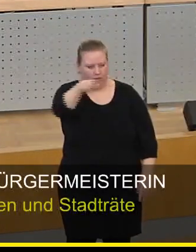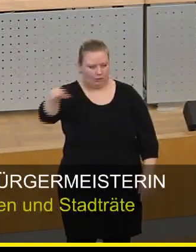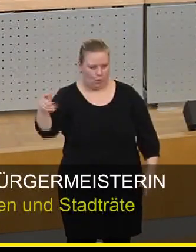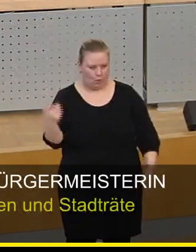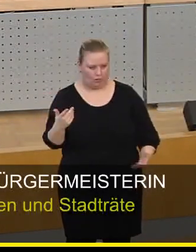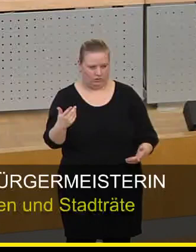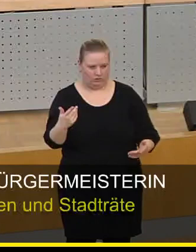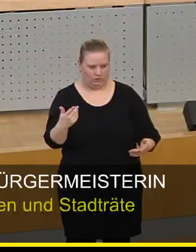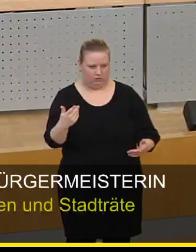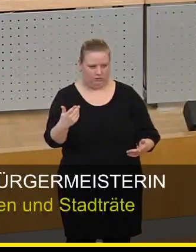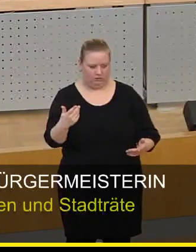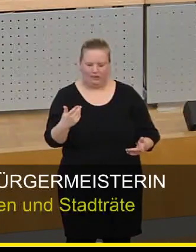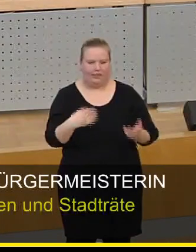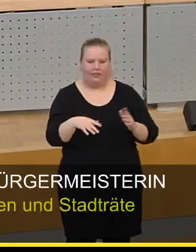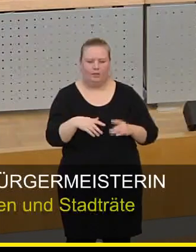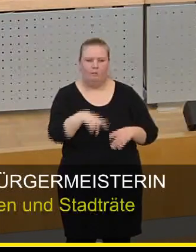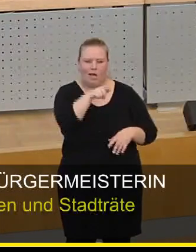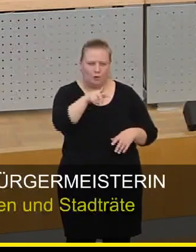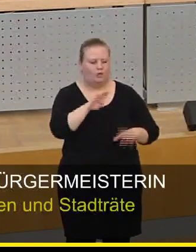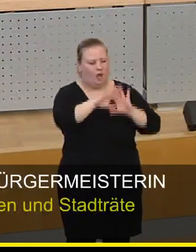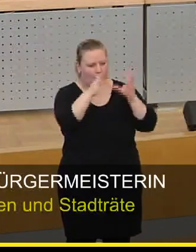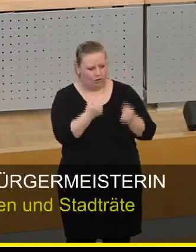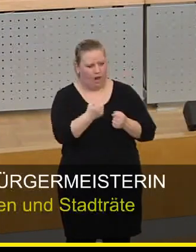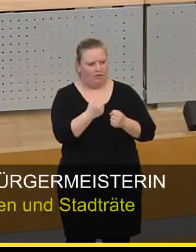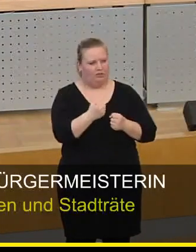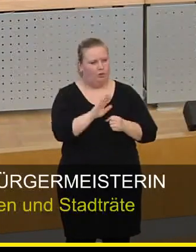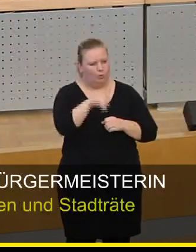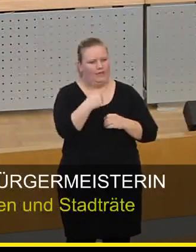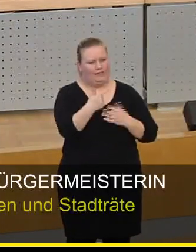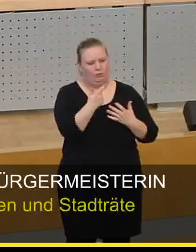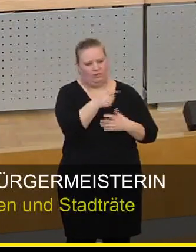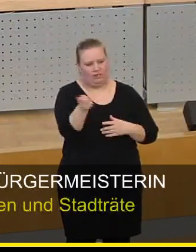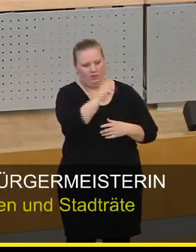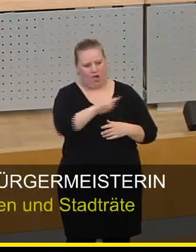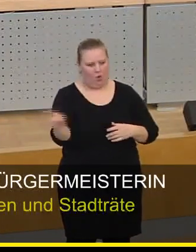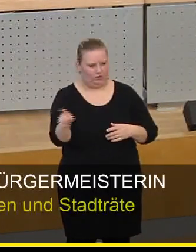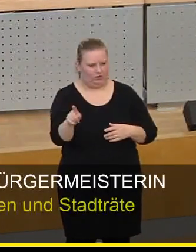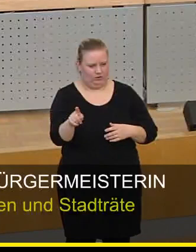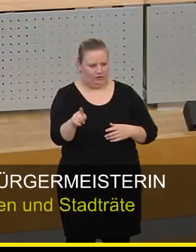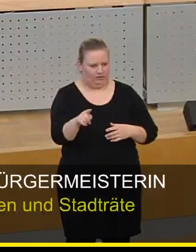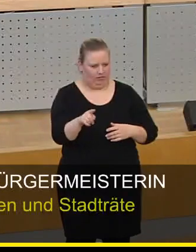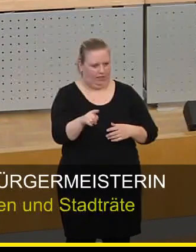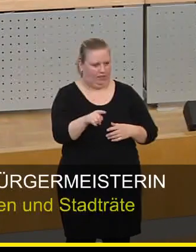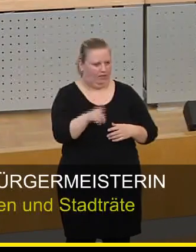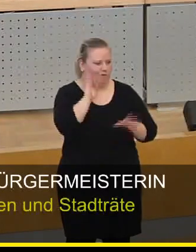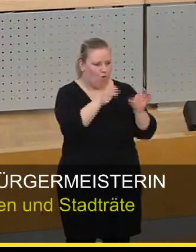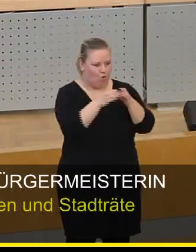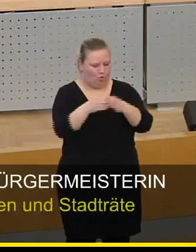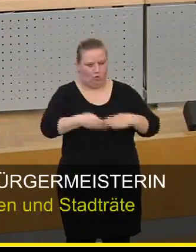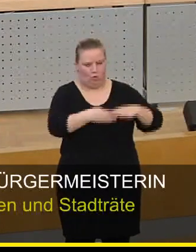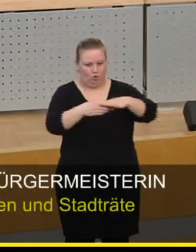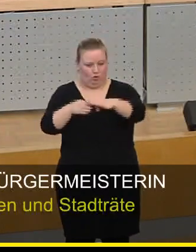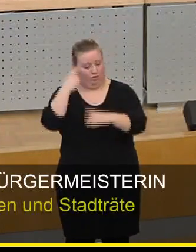die Kosten, nicht Personen, sondern Haushalte, die Kosten der Unterkunft beziehen in der Stadt, dann wissen Sie auch, wie